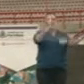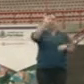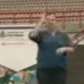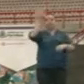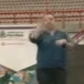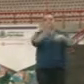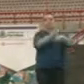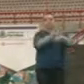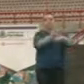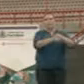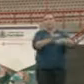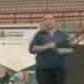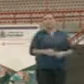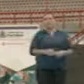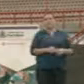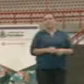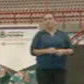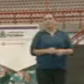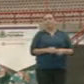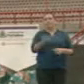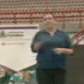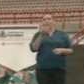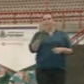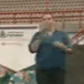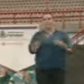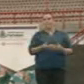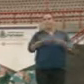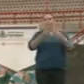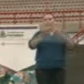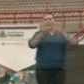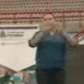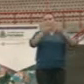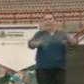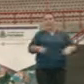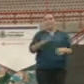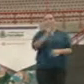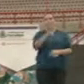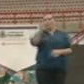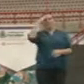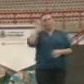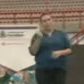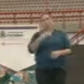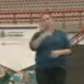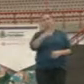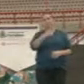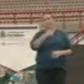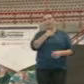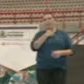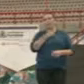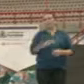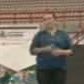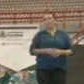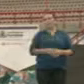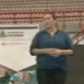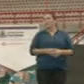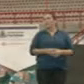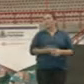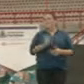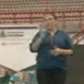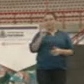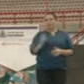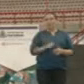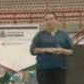E usou o pretexto do divórcio, sabendo ele que ele não pode se divorciar por um motivo desse. Tá certo?